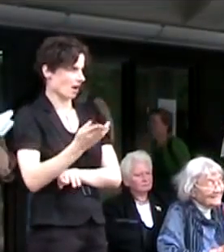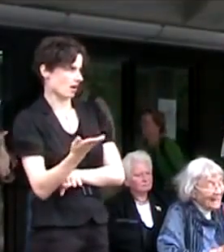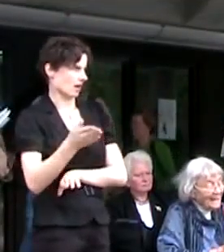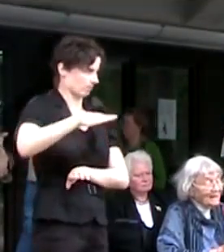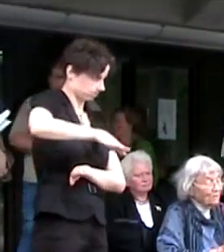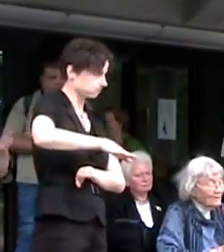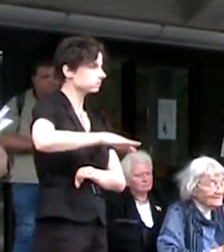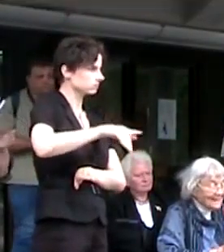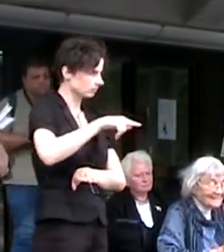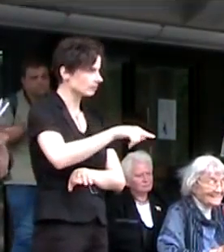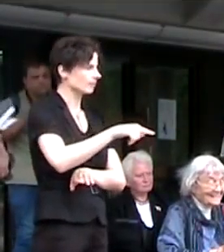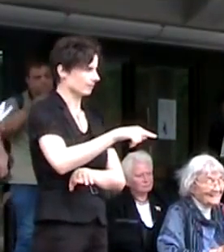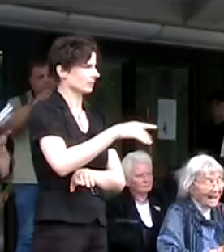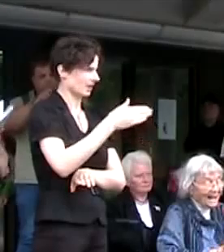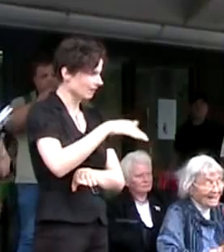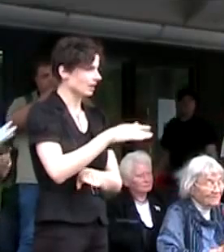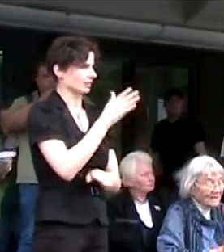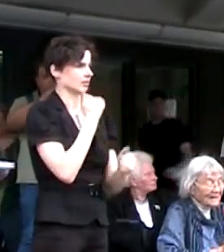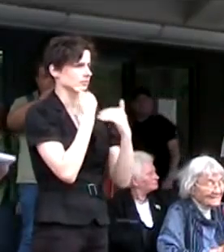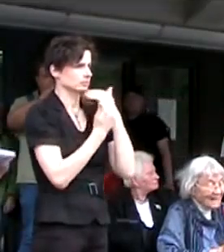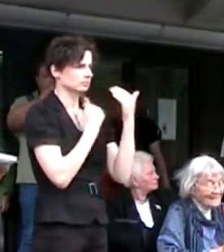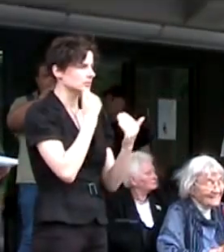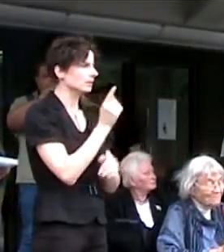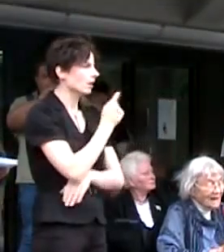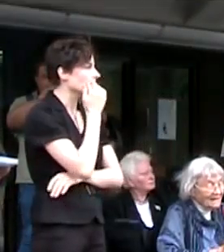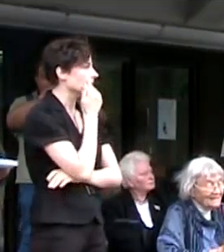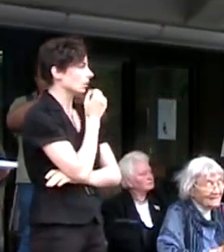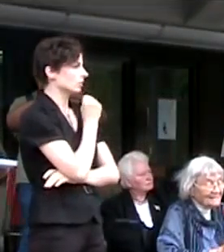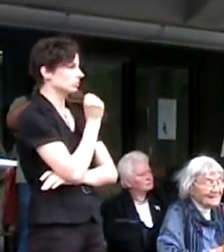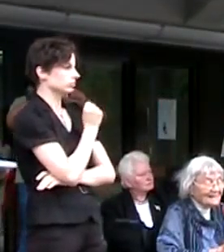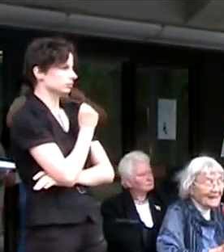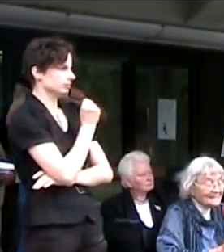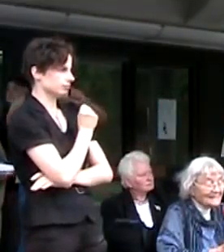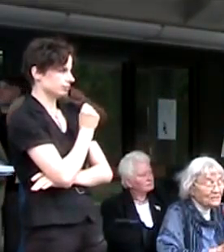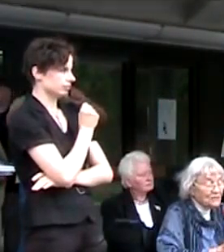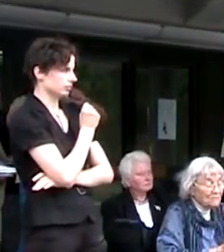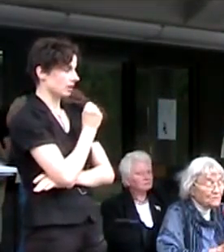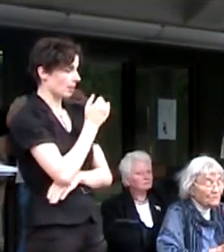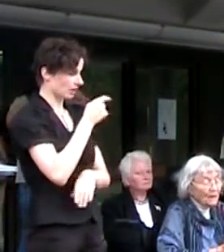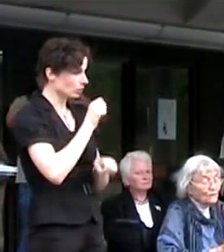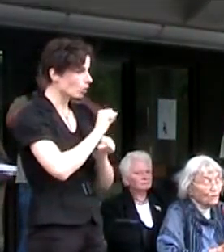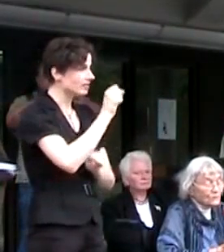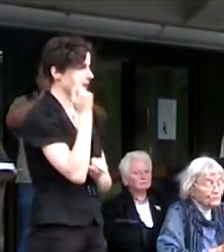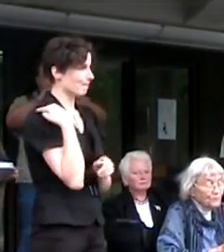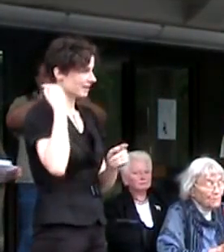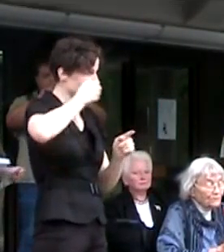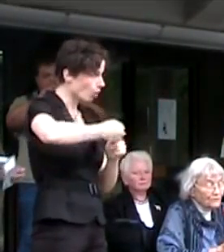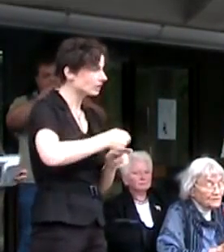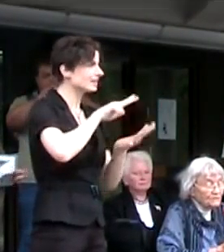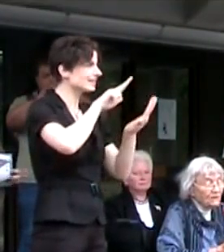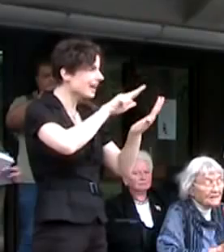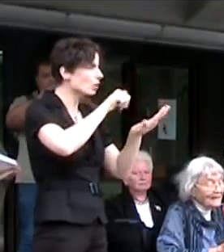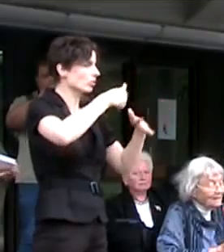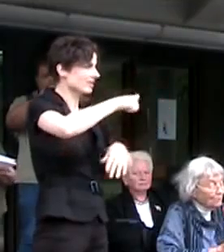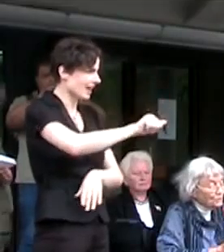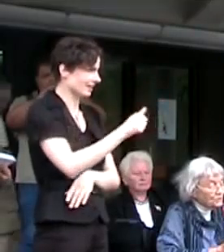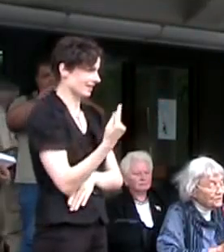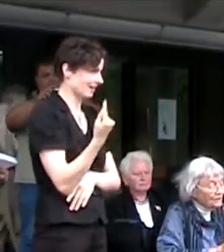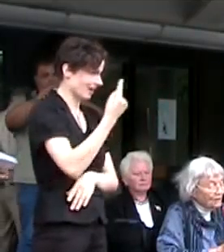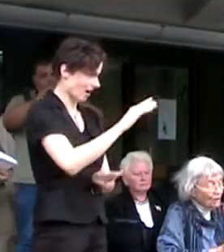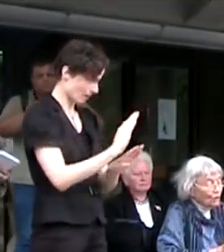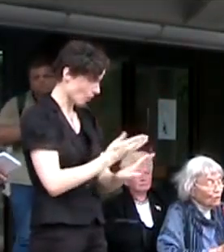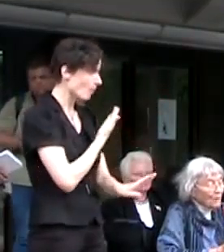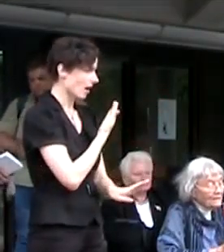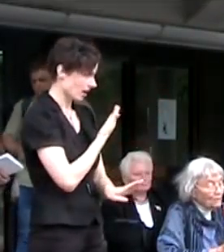aber 63 Jahre seit dem Ende des NS-Regimes 1945 vergehen